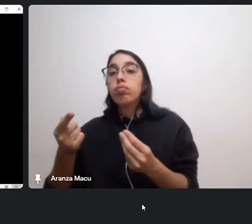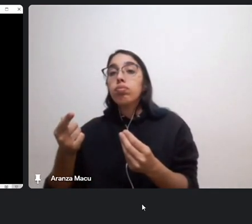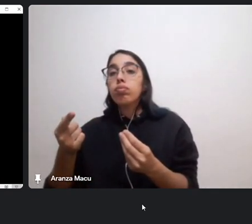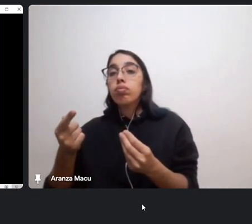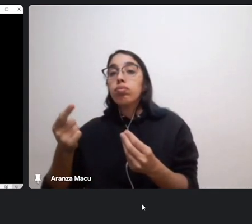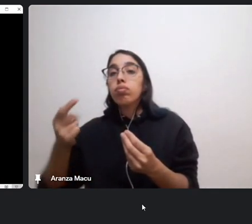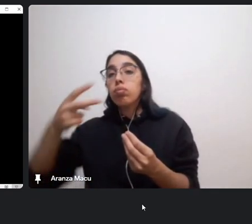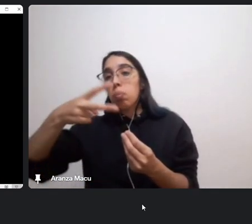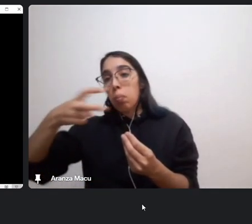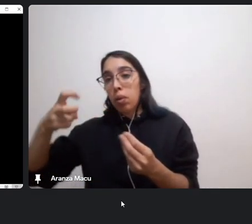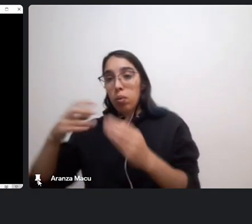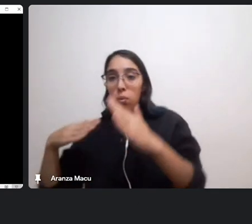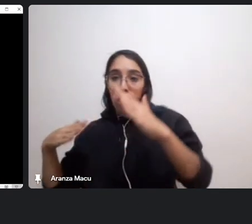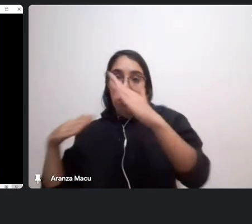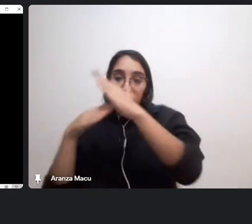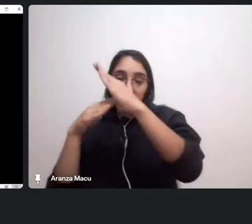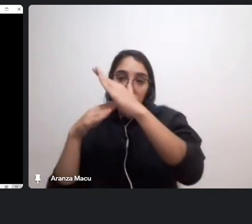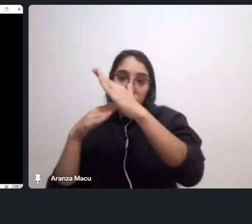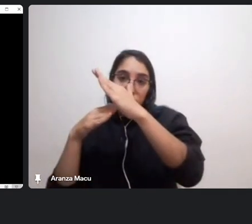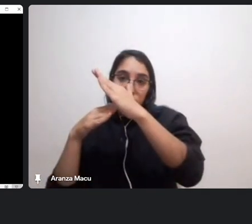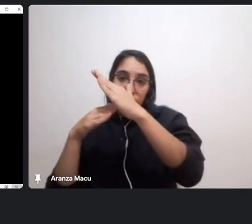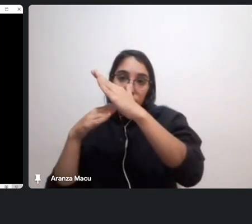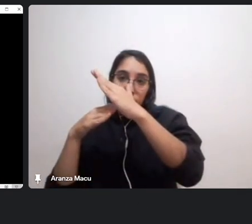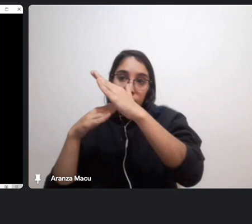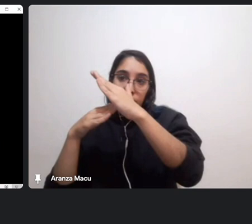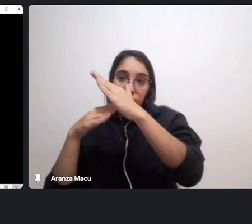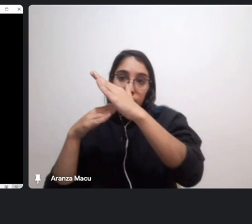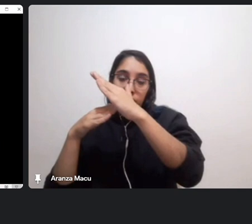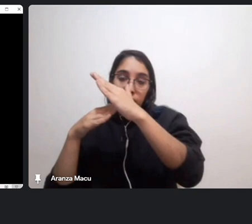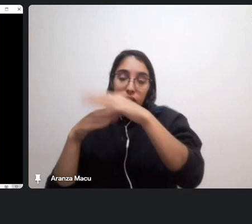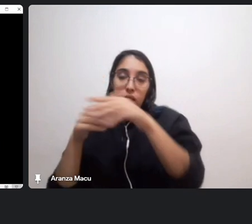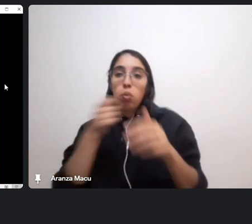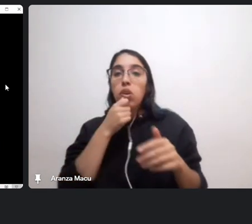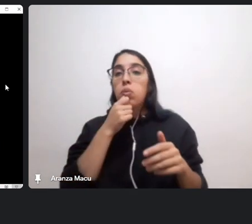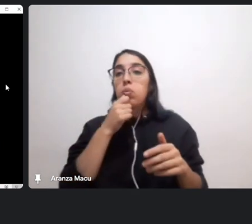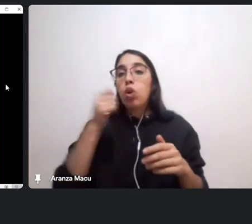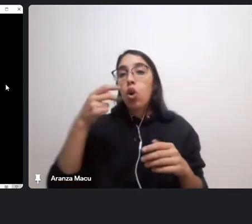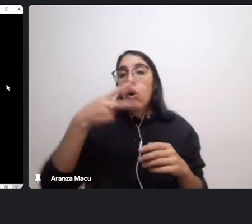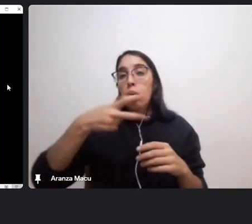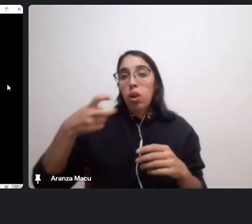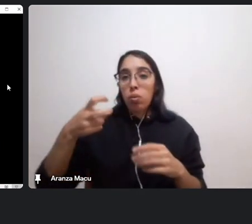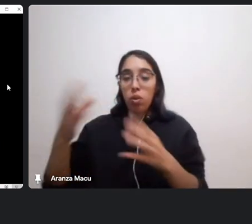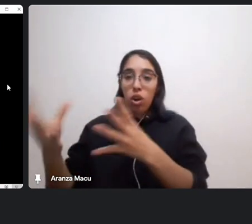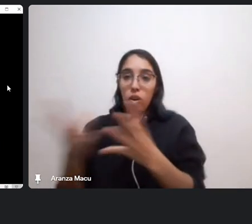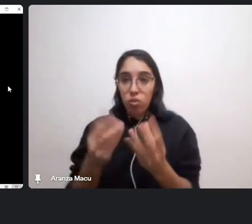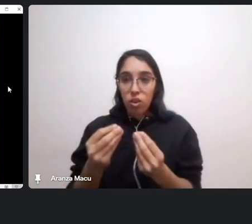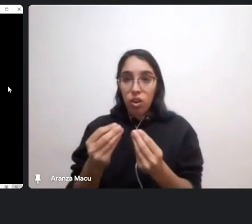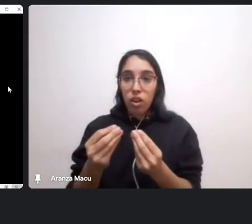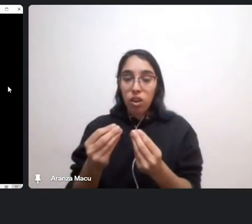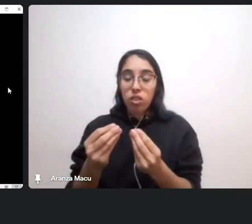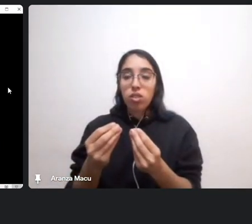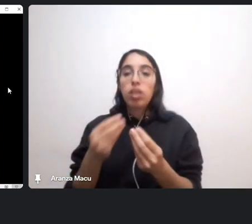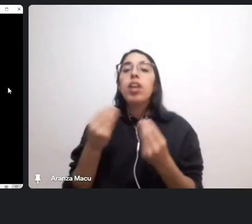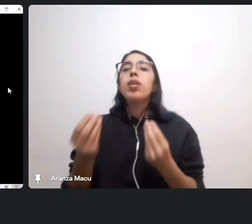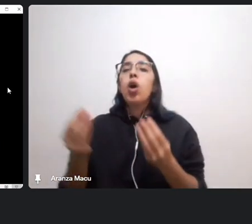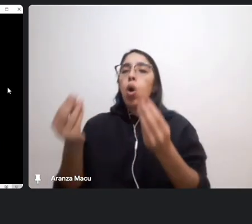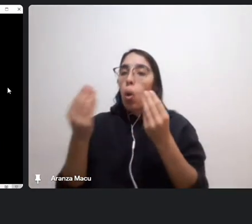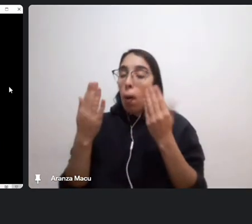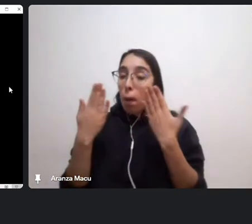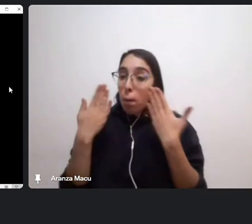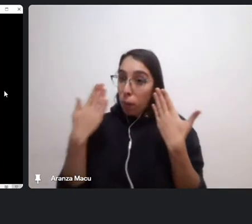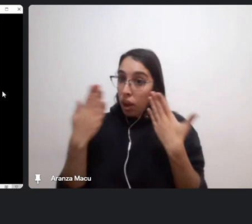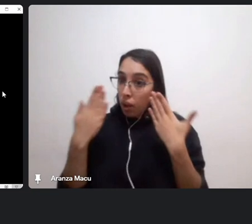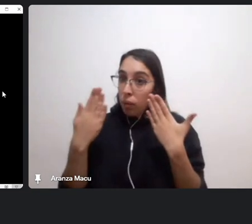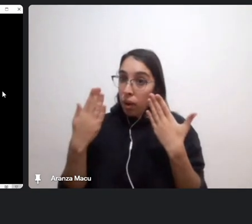principales. Así es. Los auxiliares, puede haber dos auxiliares juntos, ¿sí? Puede estar, por ejemplo, have y